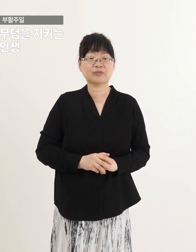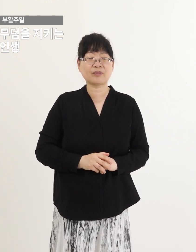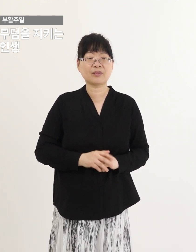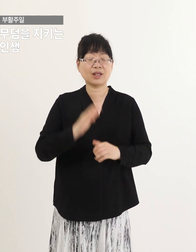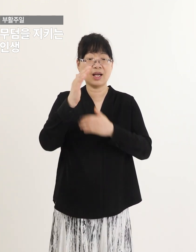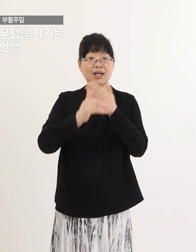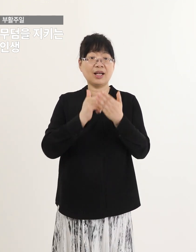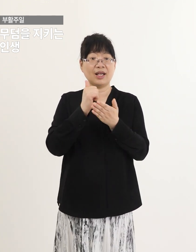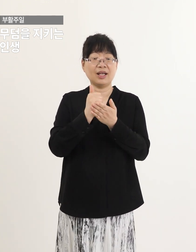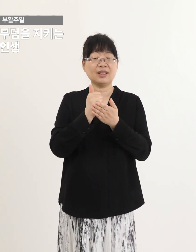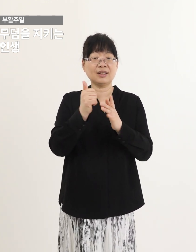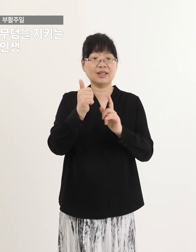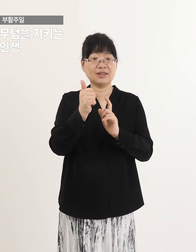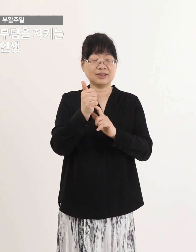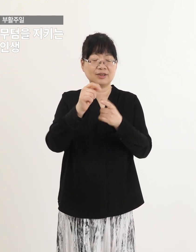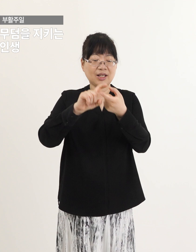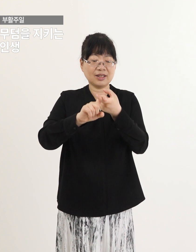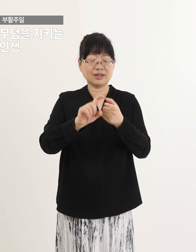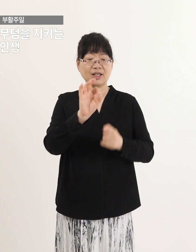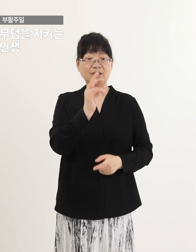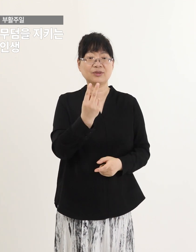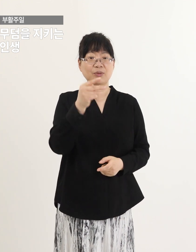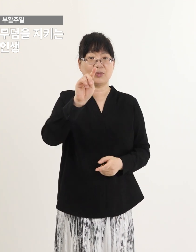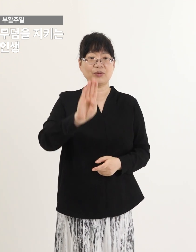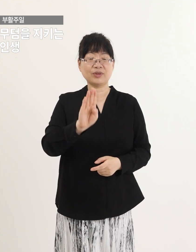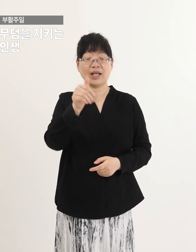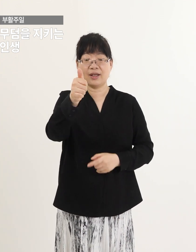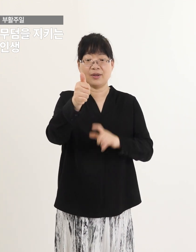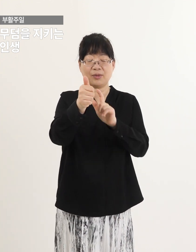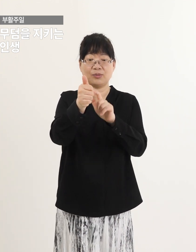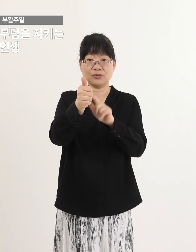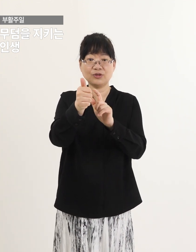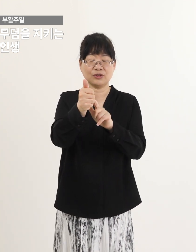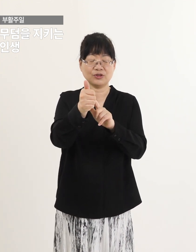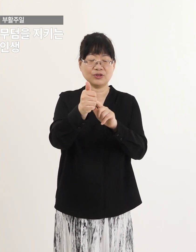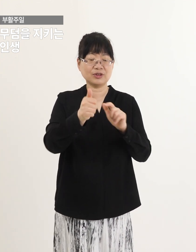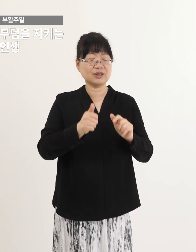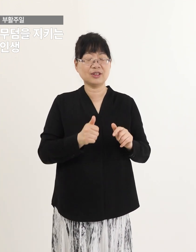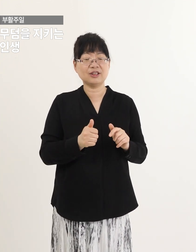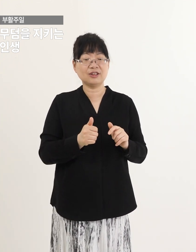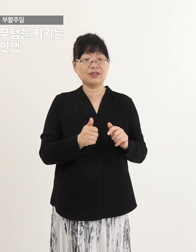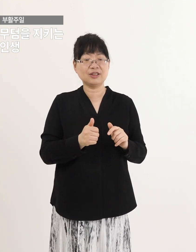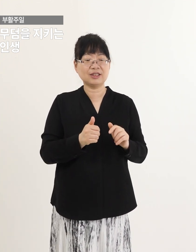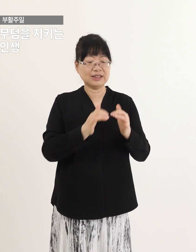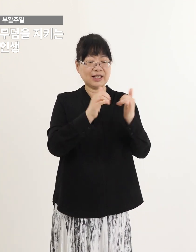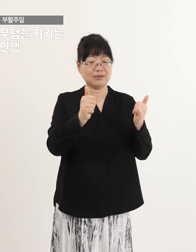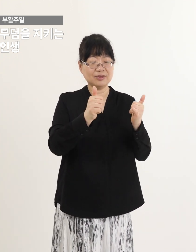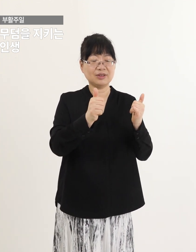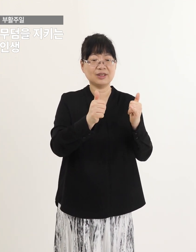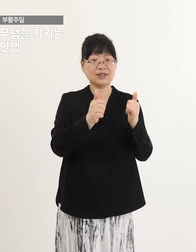하나님이 편든 요셉을 한 시대가 무너뜨리지 못했어요.